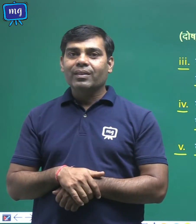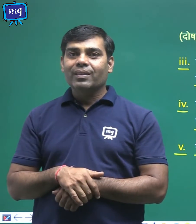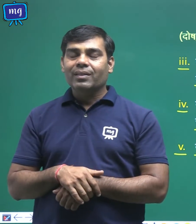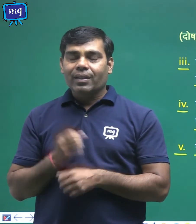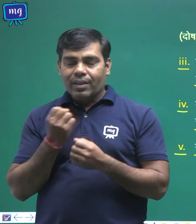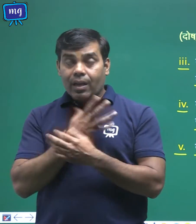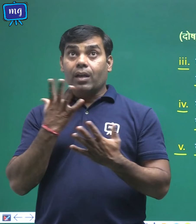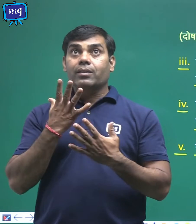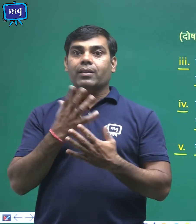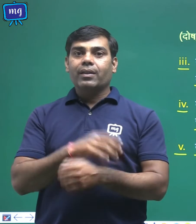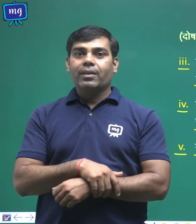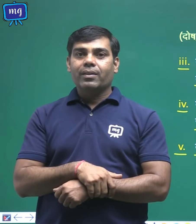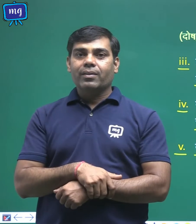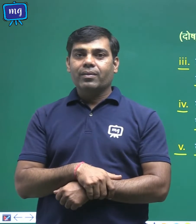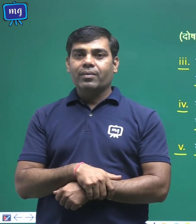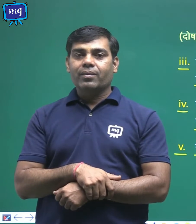आश्चर्य।